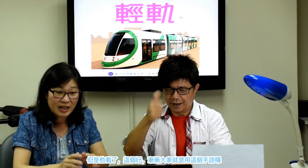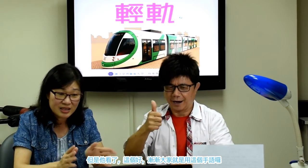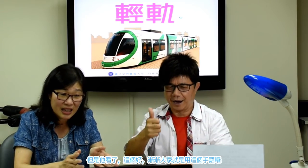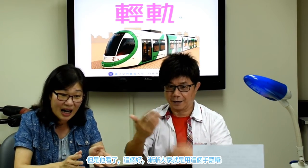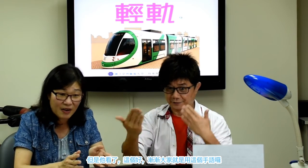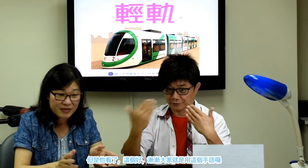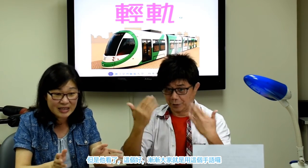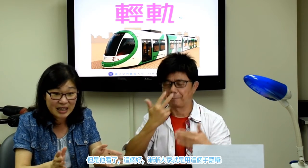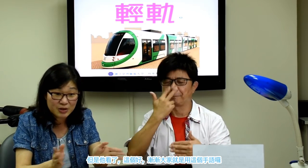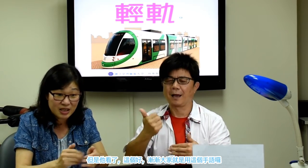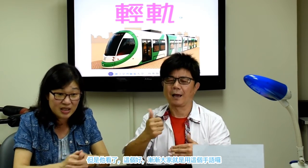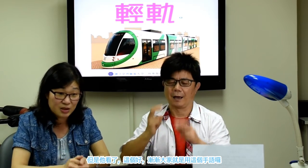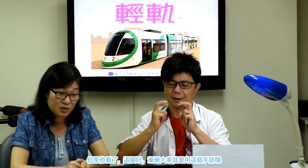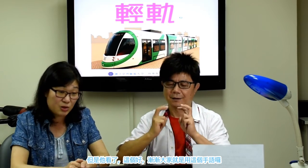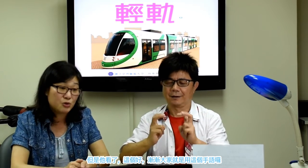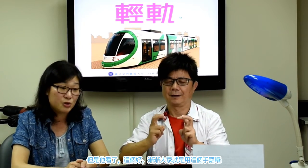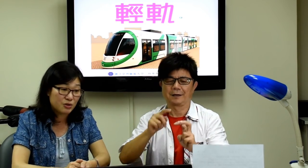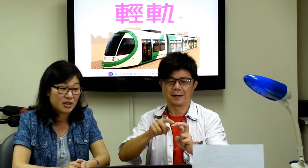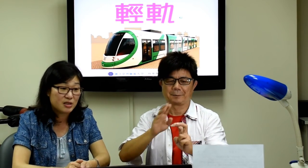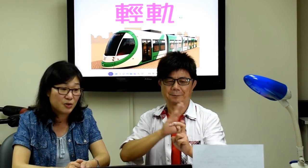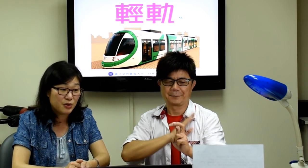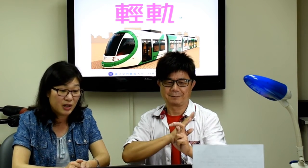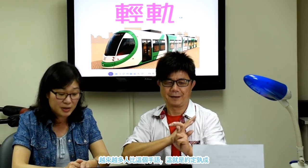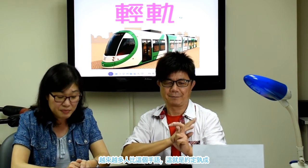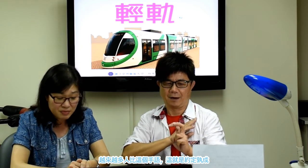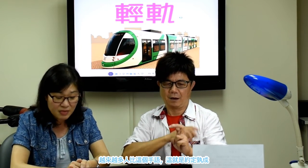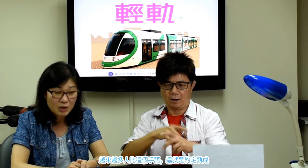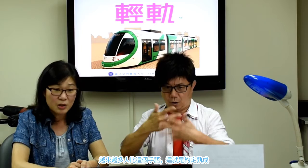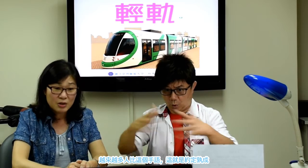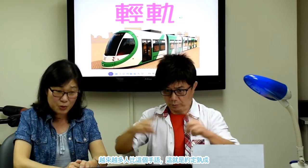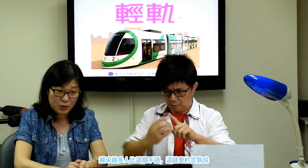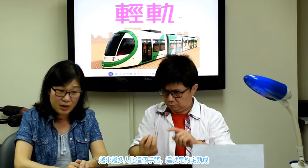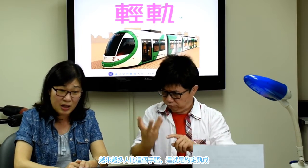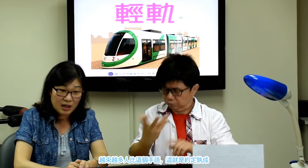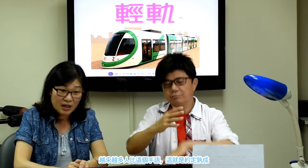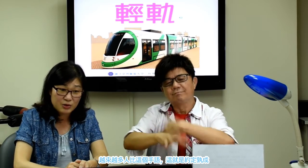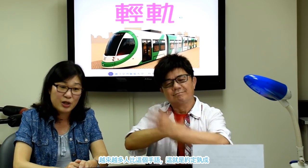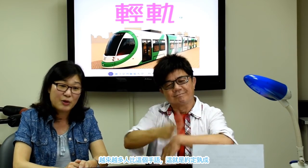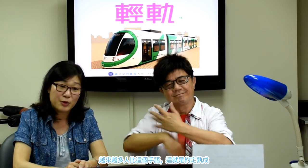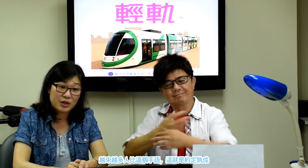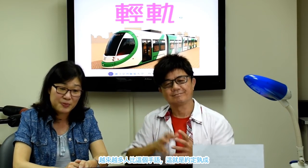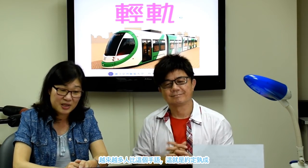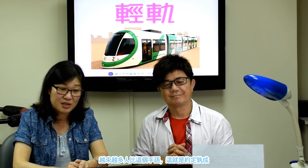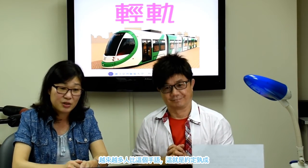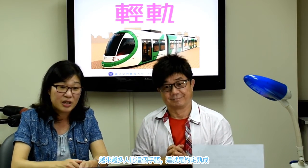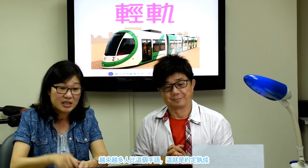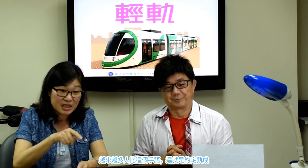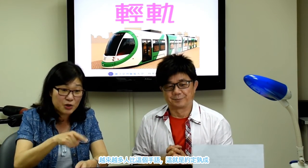这个好，大家就渐渐就去用这个手语了。对，越来越多人就比这个手语，这个就叫